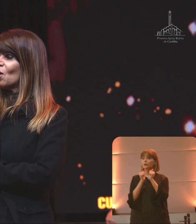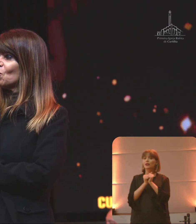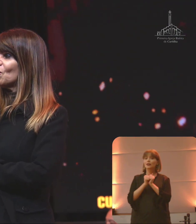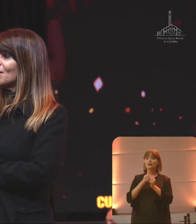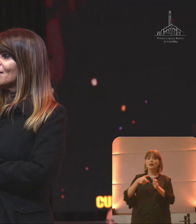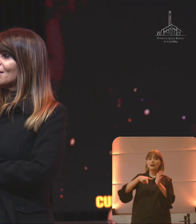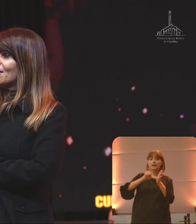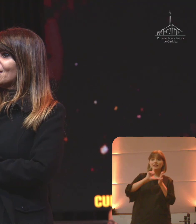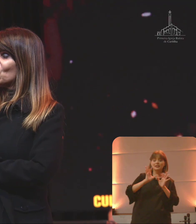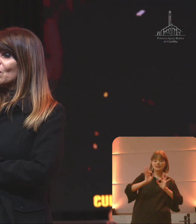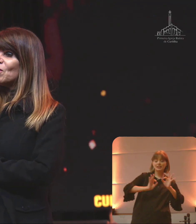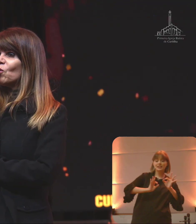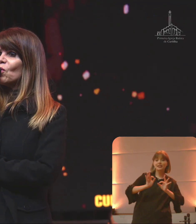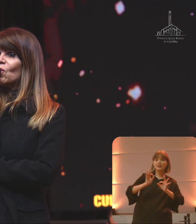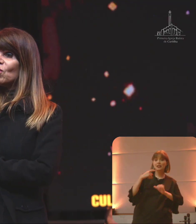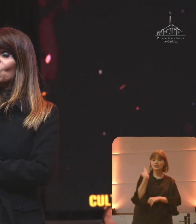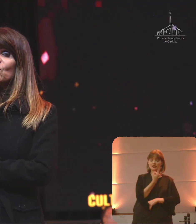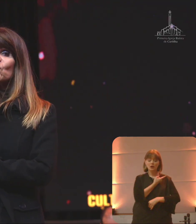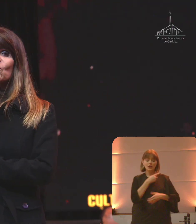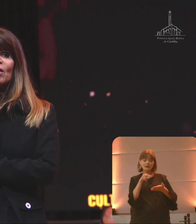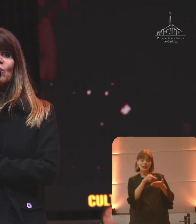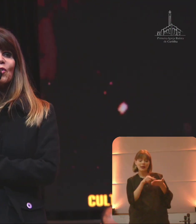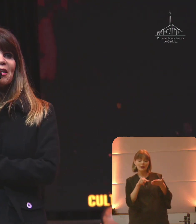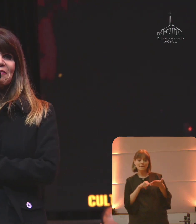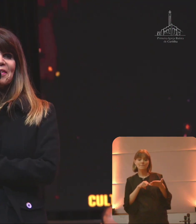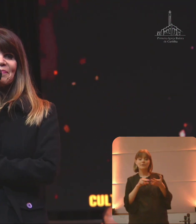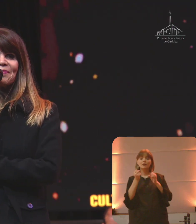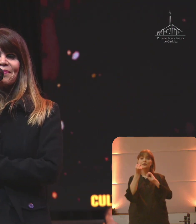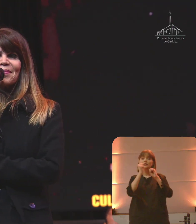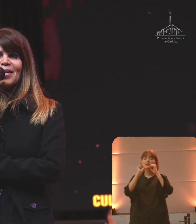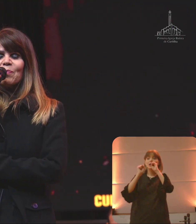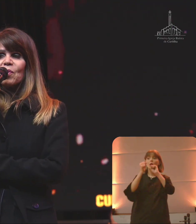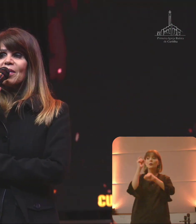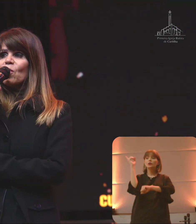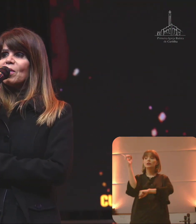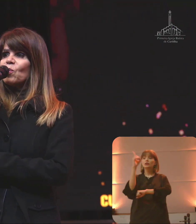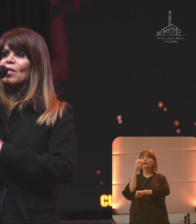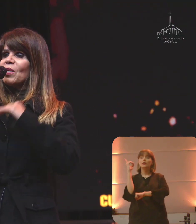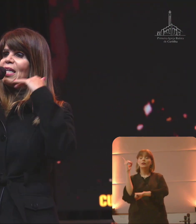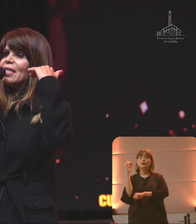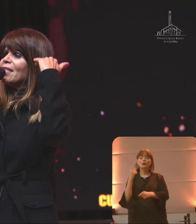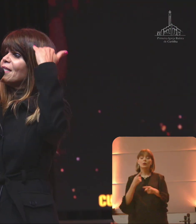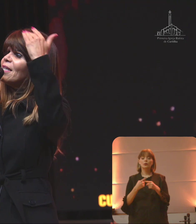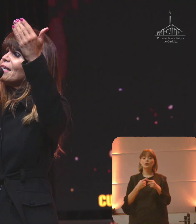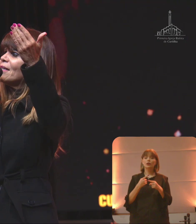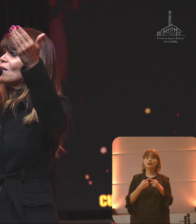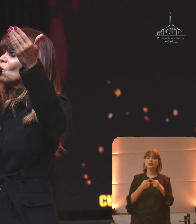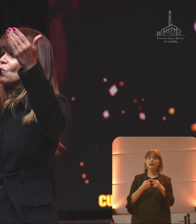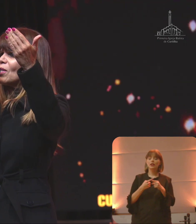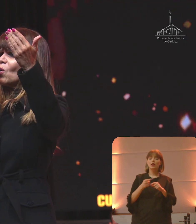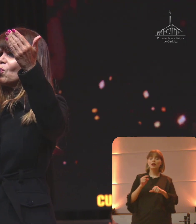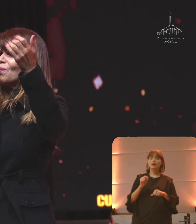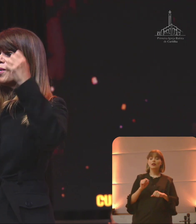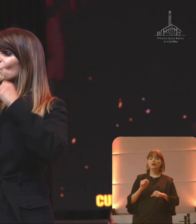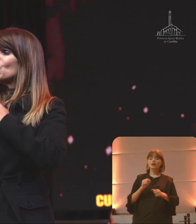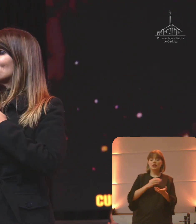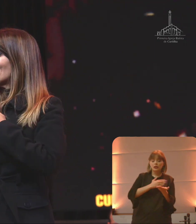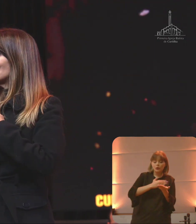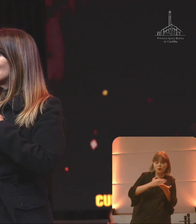esse salmo. E eu sempre digo que eu gosto muito dos salmos de Davi. Porque ao mesmo tempo que ele inicia o